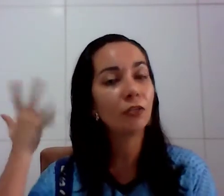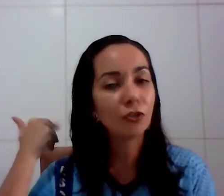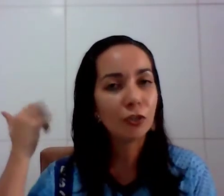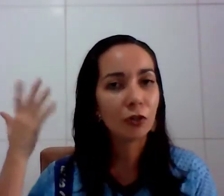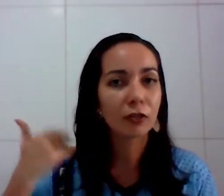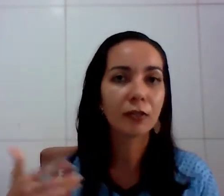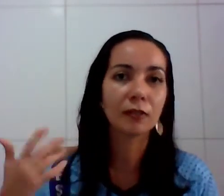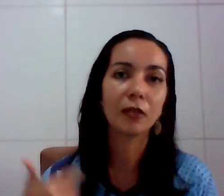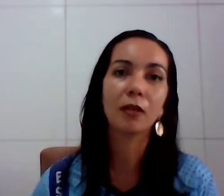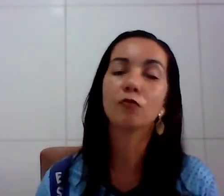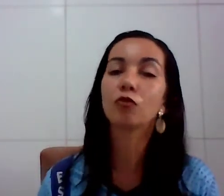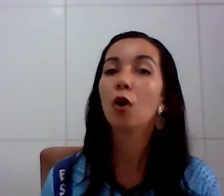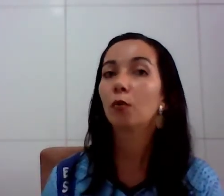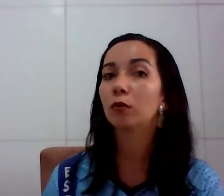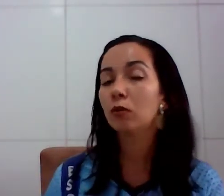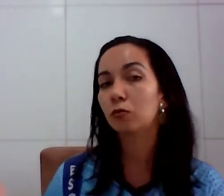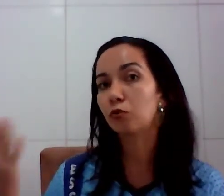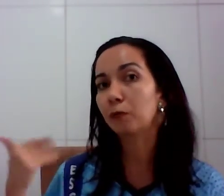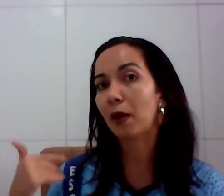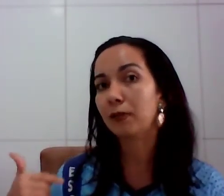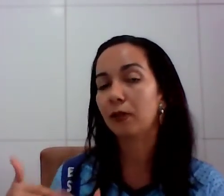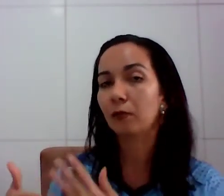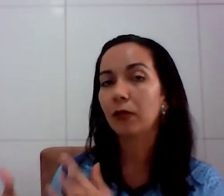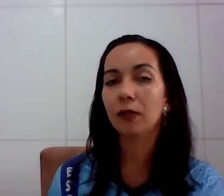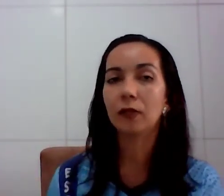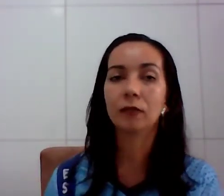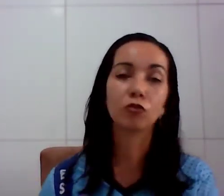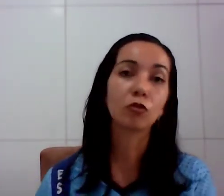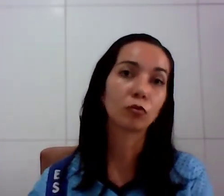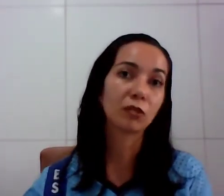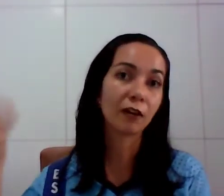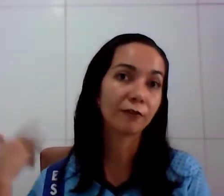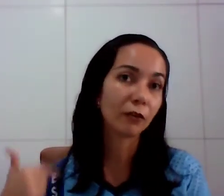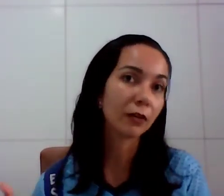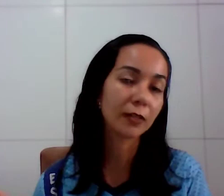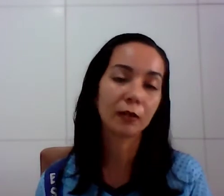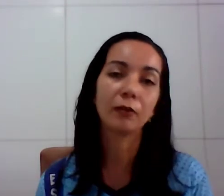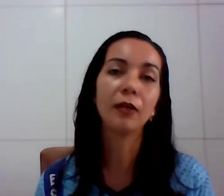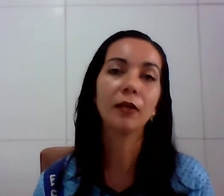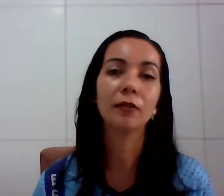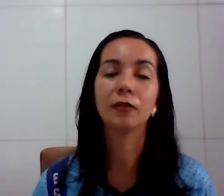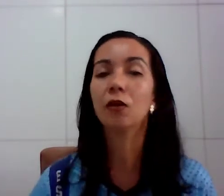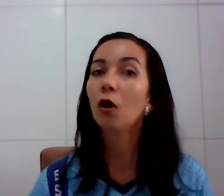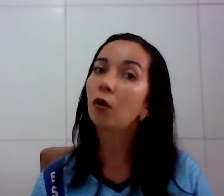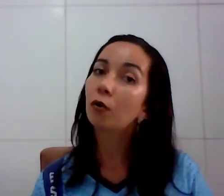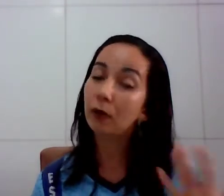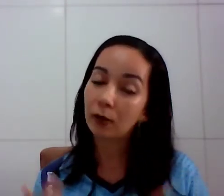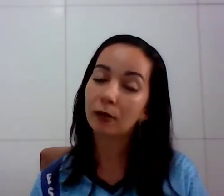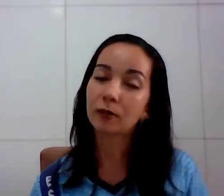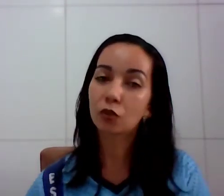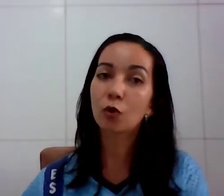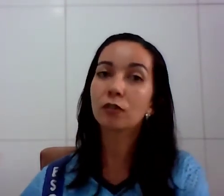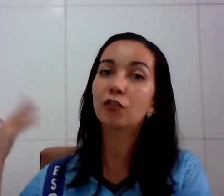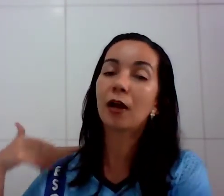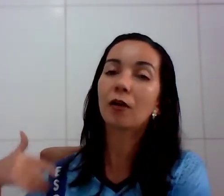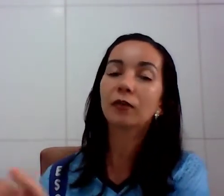antes de nós nascermos, quando nossos pais eram crianças, nossos avós eram crianças, coisas que